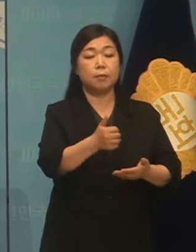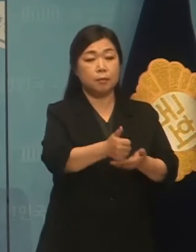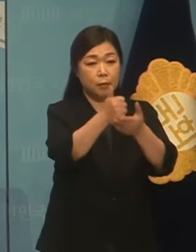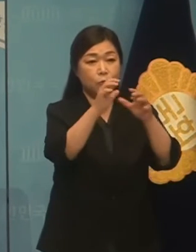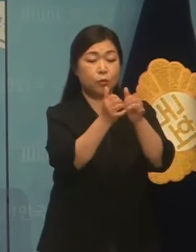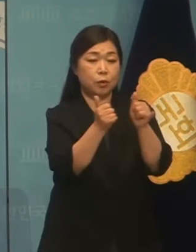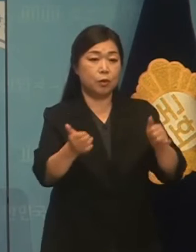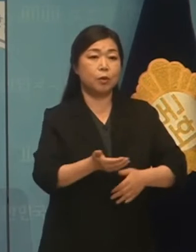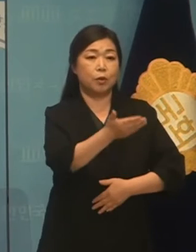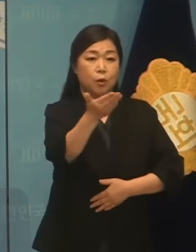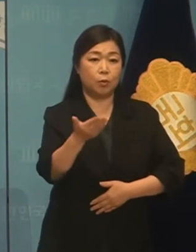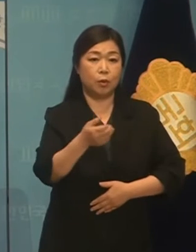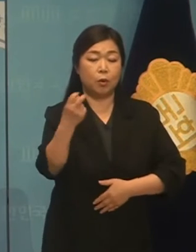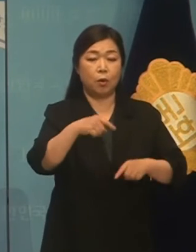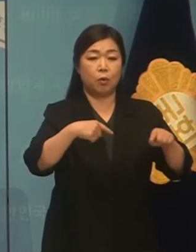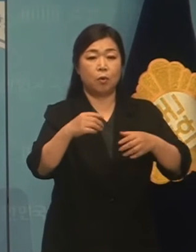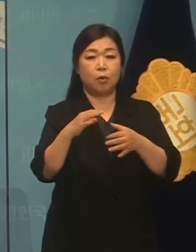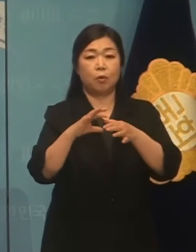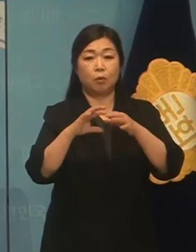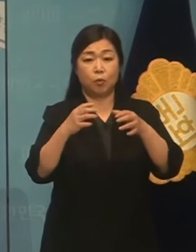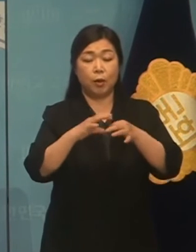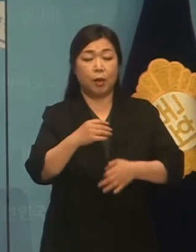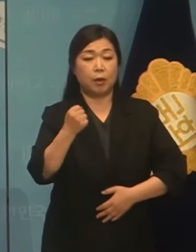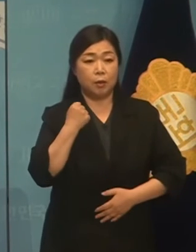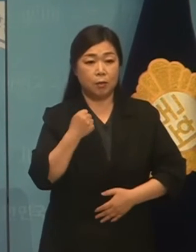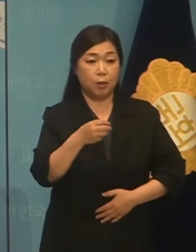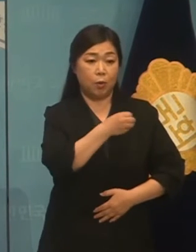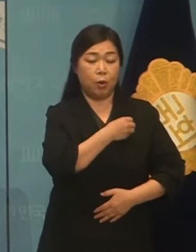존경하는 국민 여러분, 당원 동지 여러분,